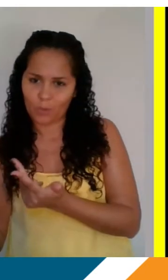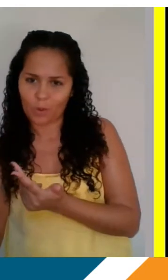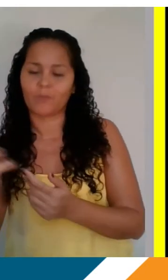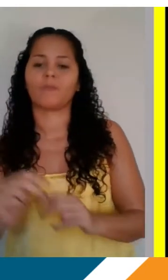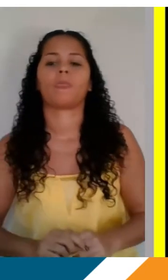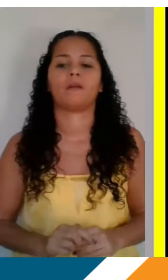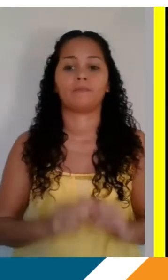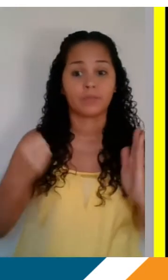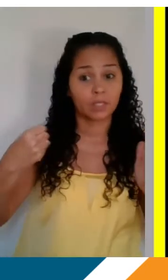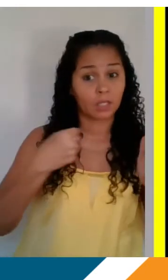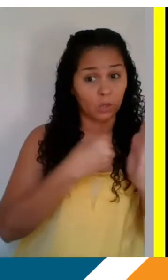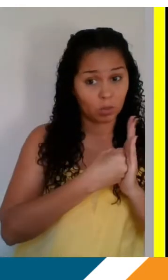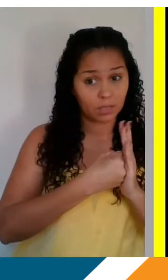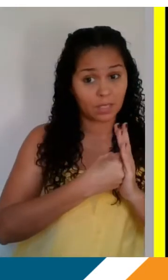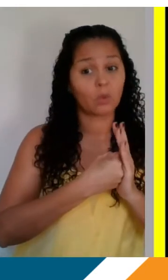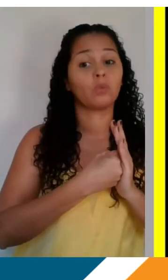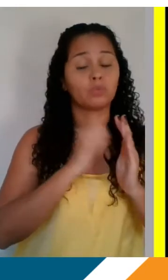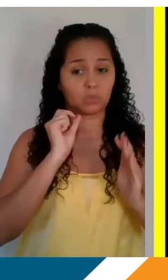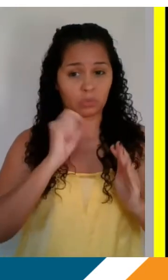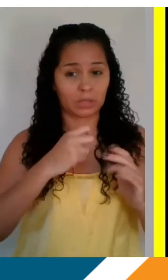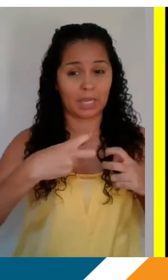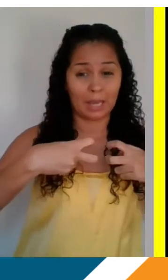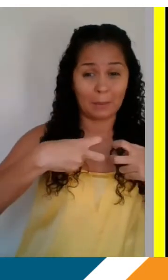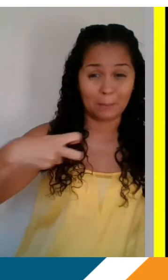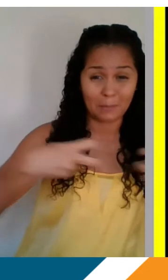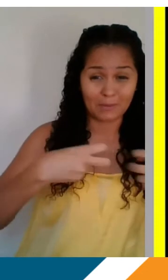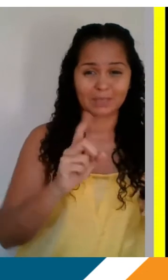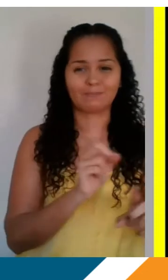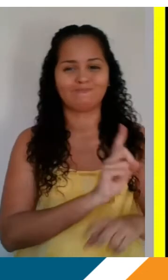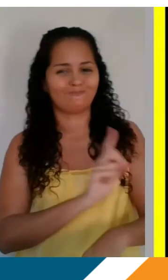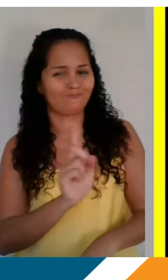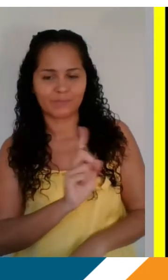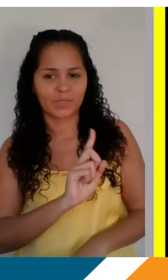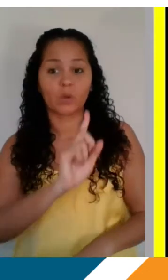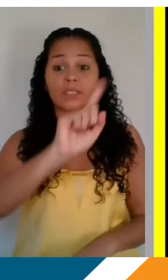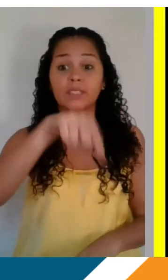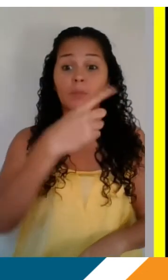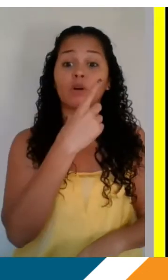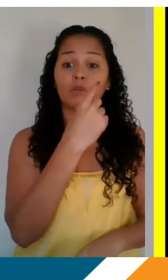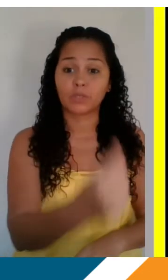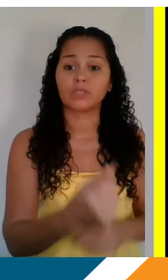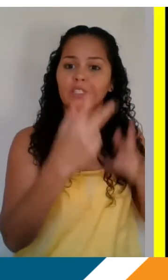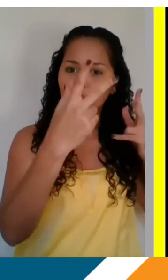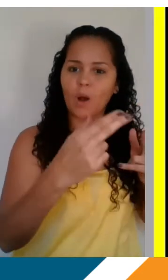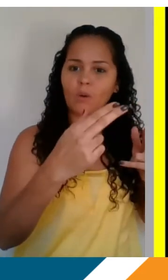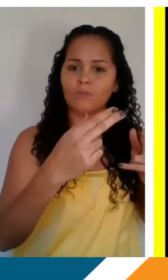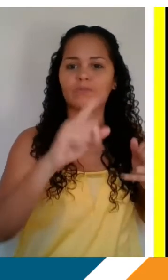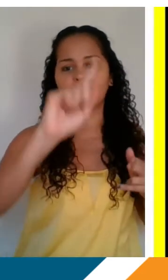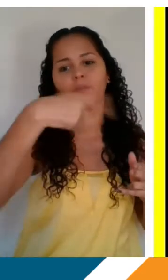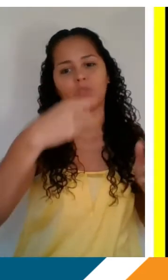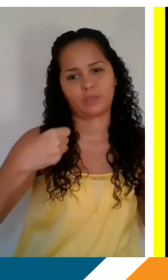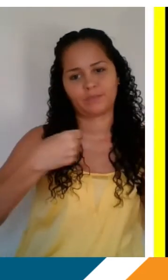na colisão perfeitamente inelástica, depois da colisão, eles vão ter a mesma velocidade.